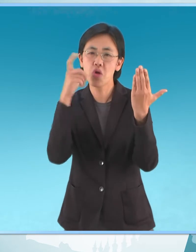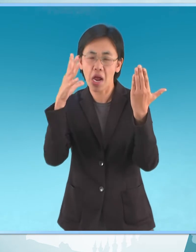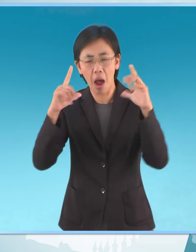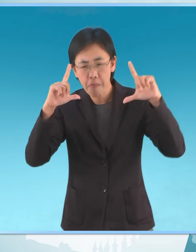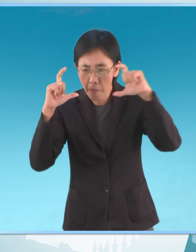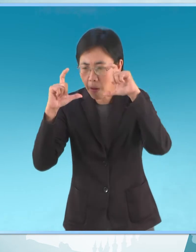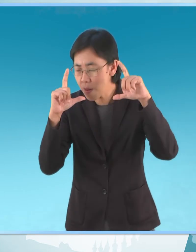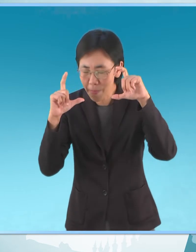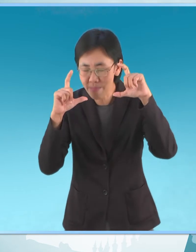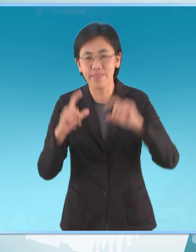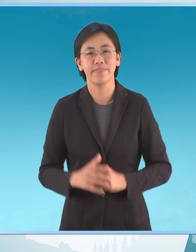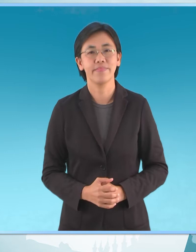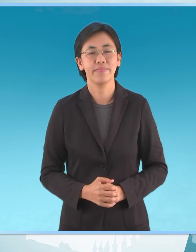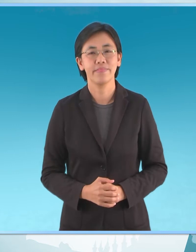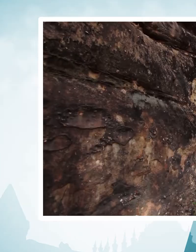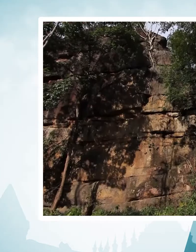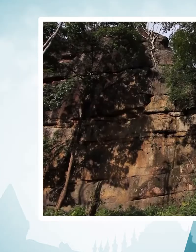นี้หน่อยครับ